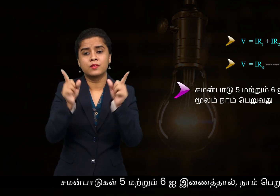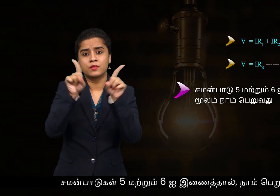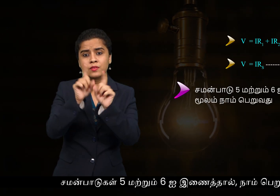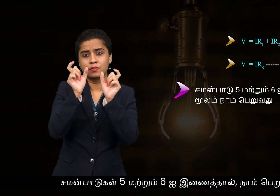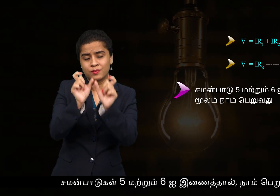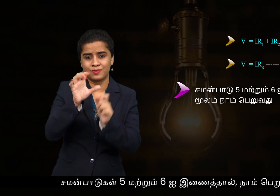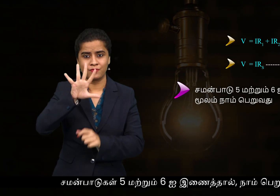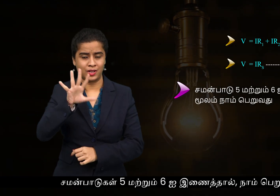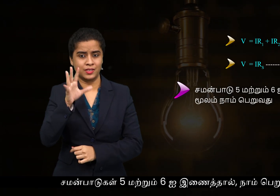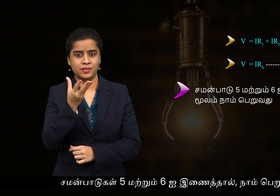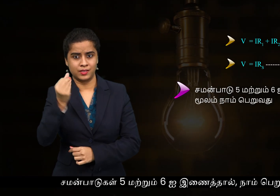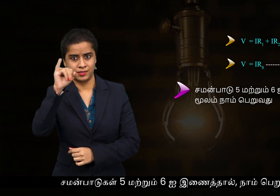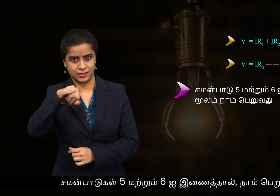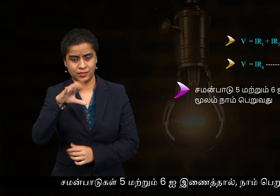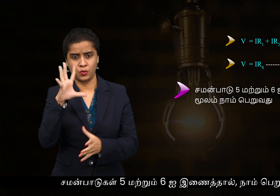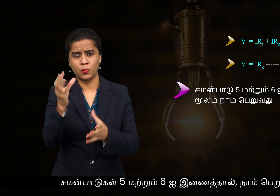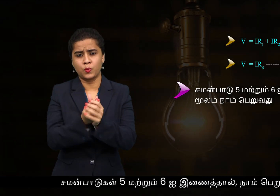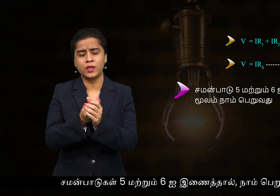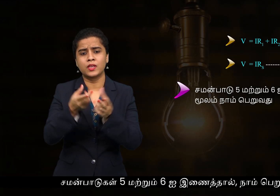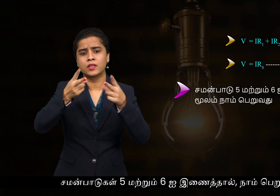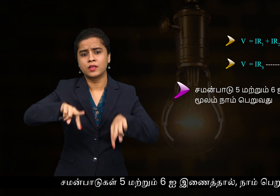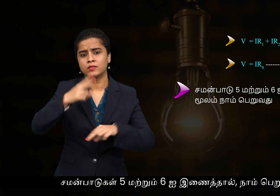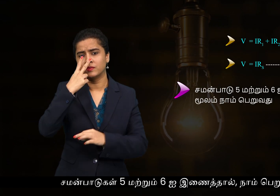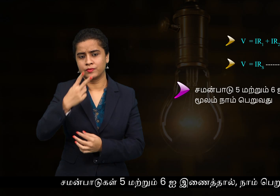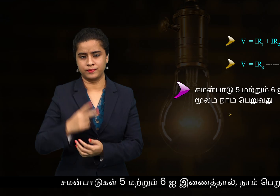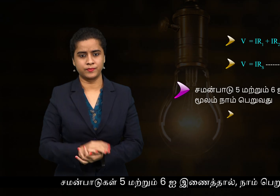5 மற்றும் 6ஐ இணைத்தால் நாம் பெறுவோம்